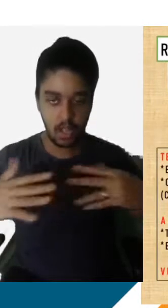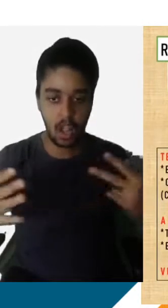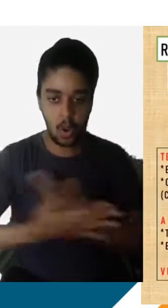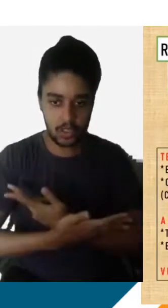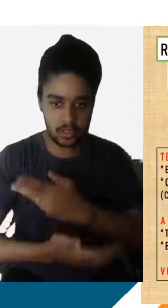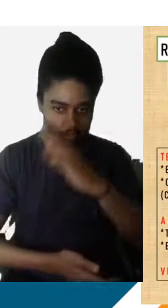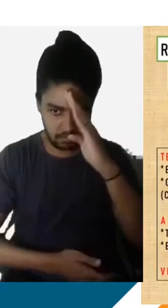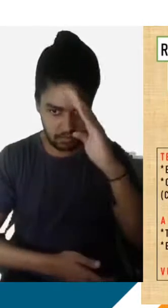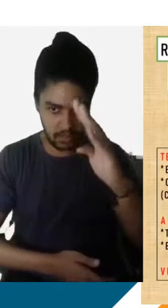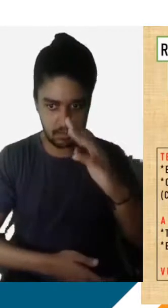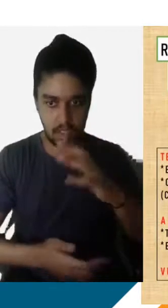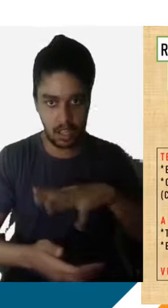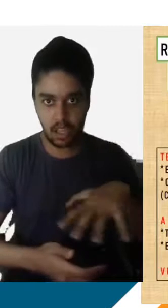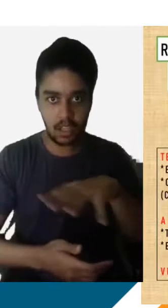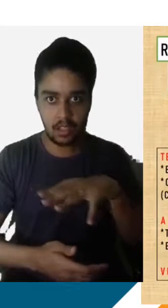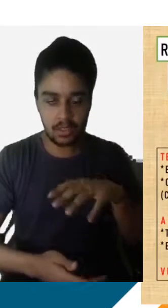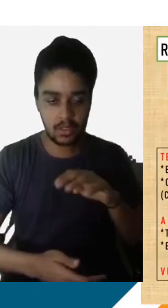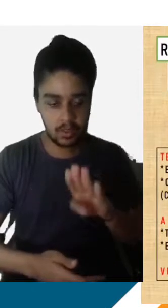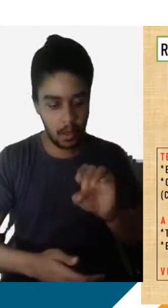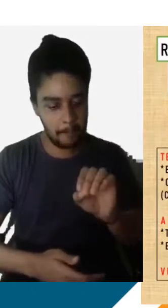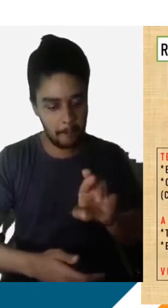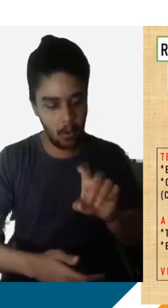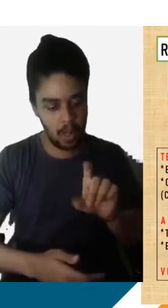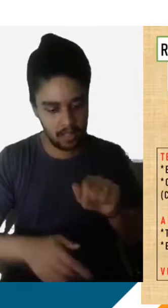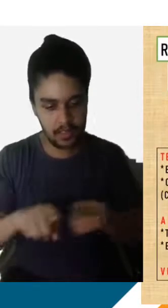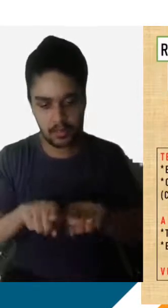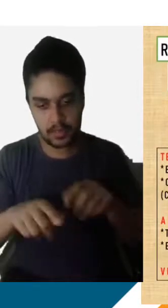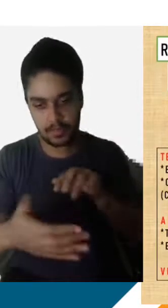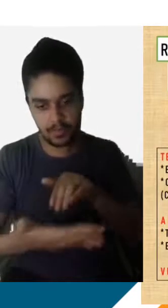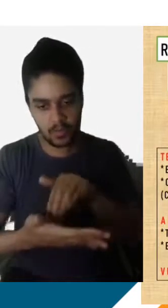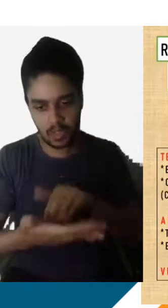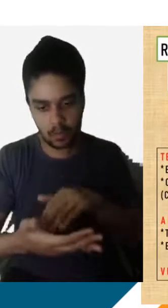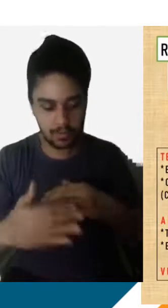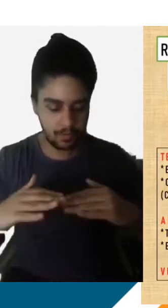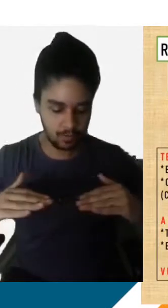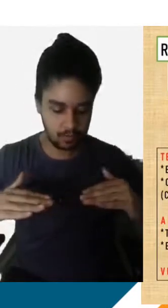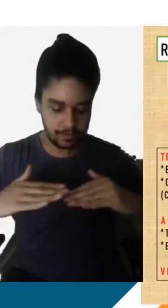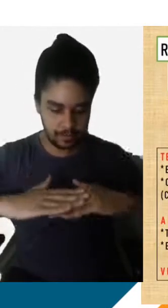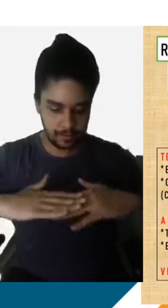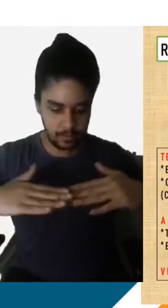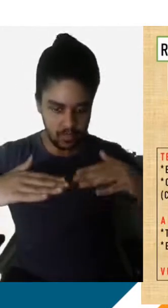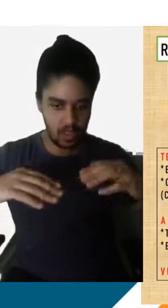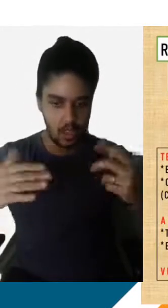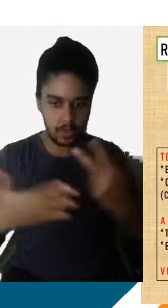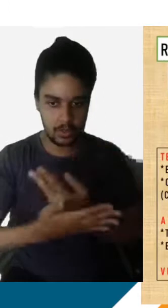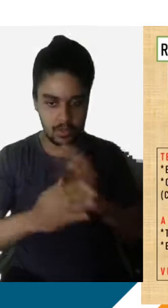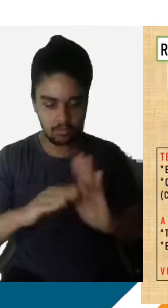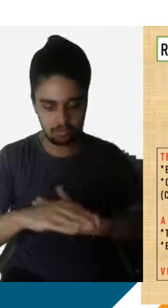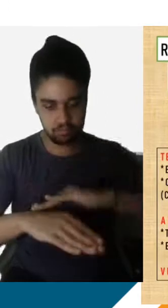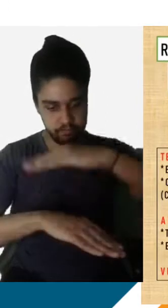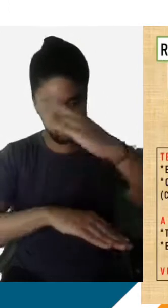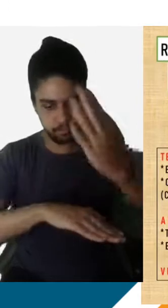E acontece principalmente em áreas de borda, de limite de placas, formando